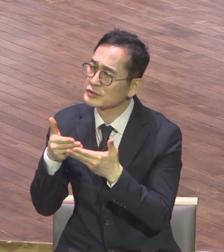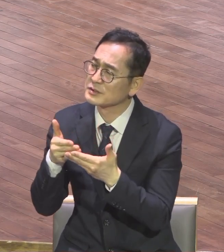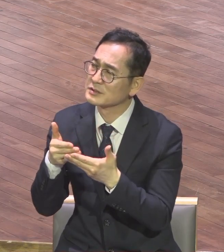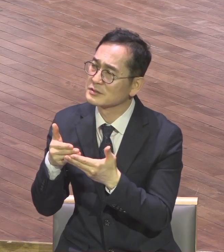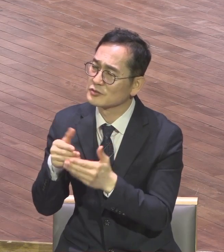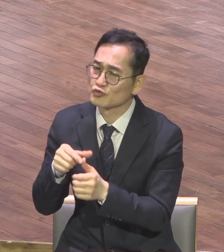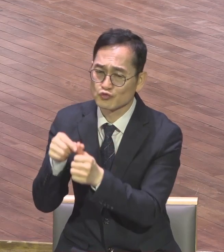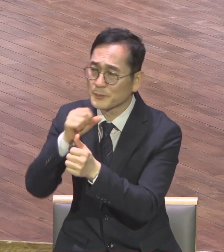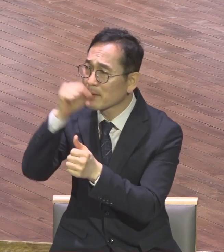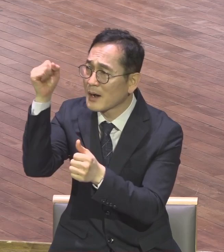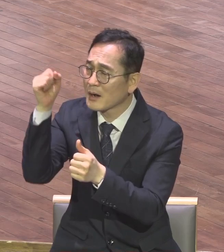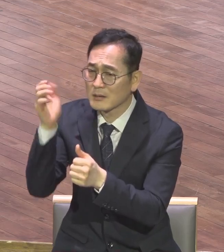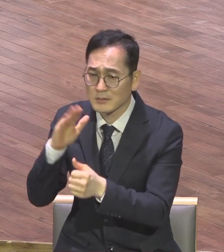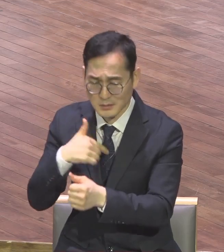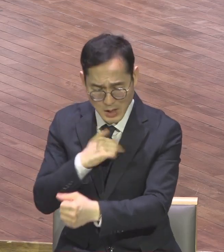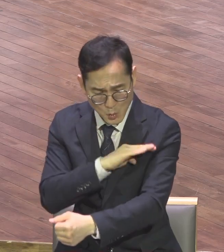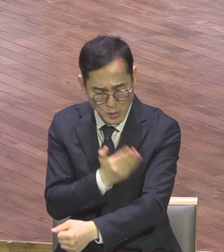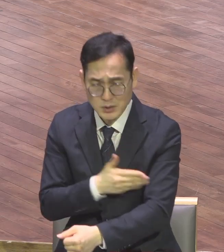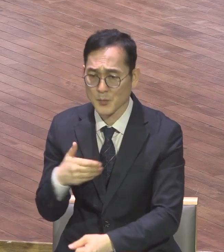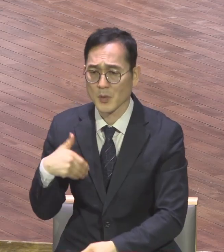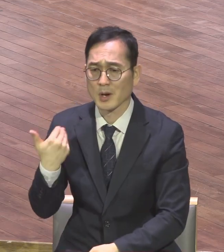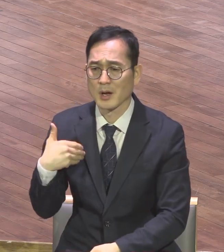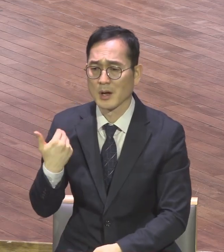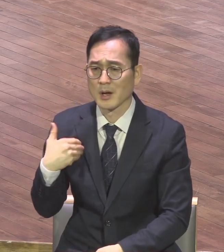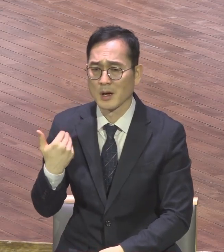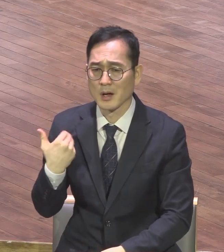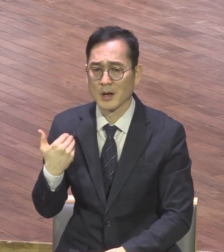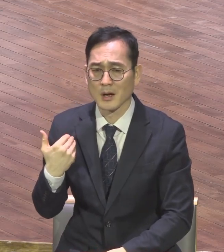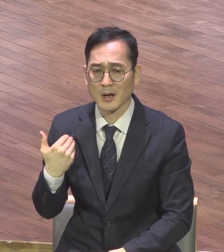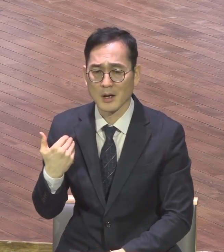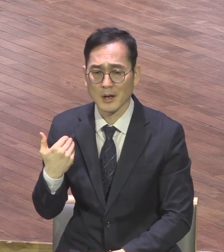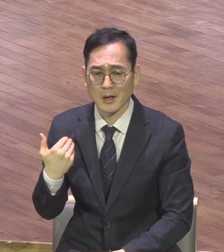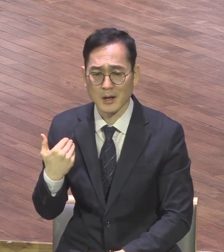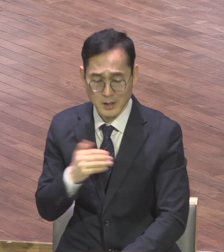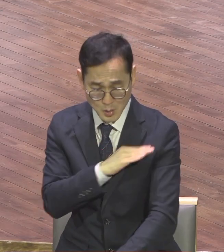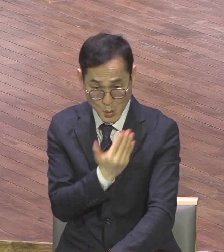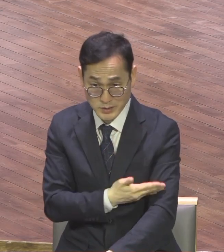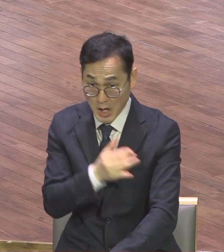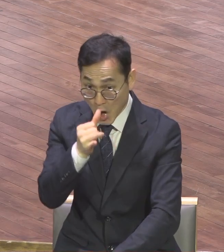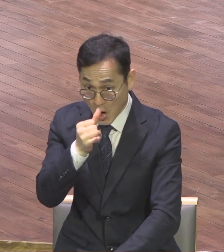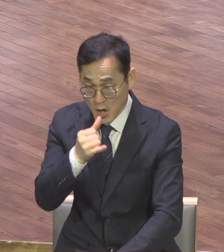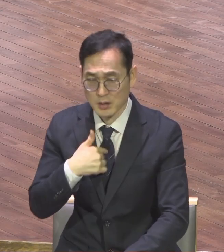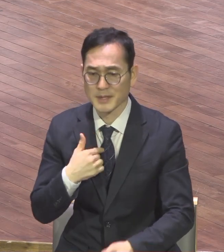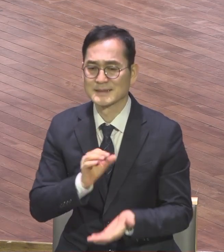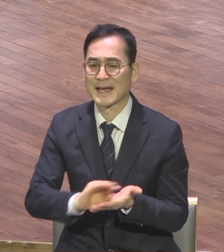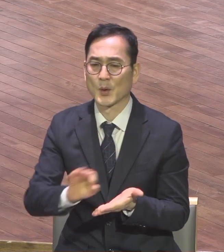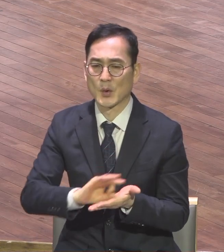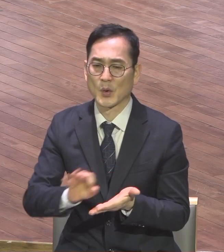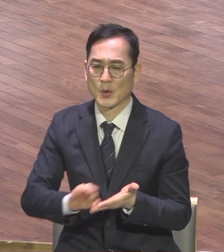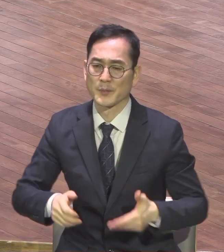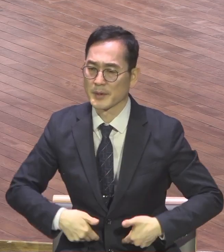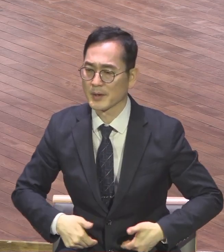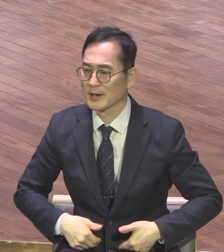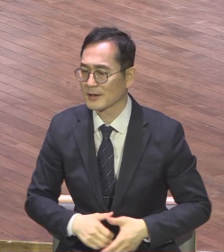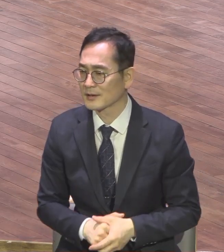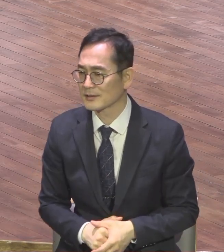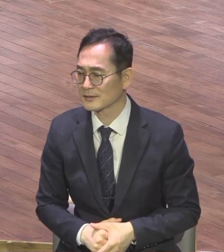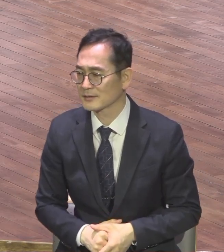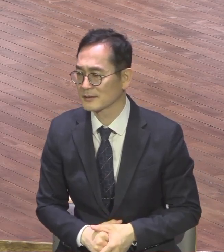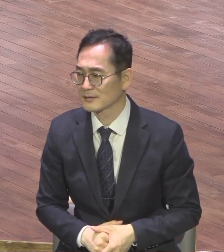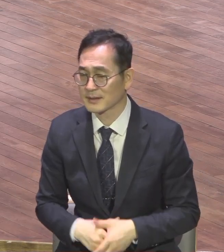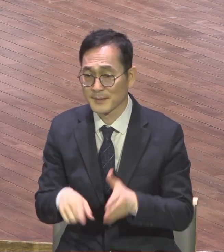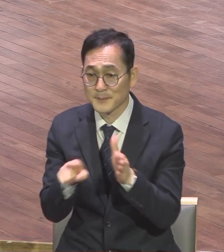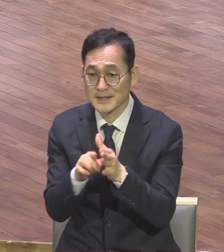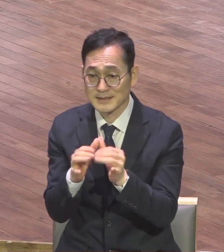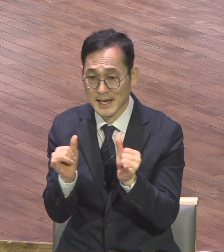뭔지 몰랐다니까요. 모르니까 당하는 거예요. 권세는 사용을 해야 능력이 나타나는 겁니다. 모든 믿는